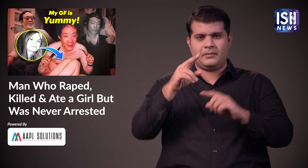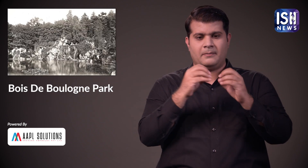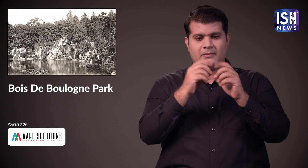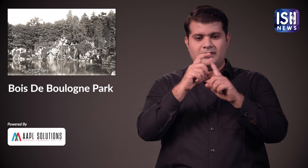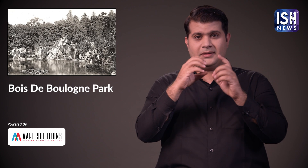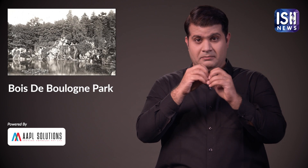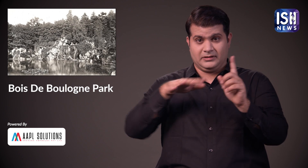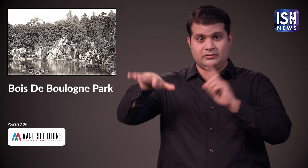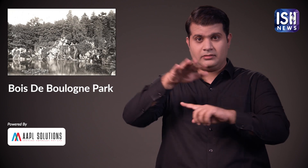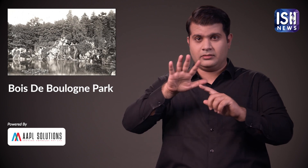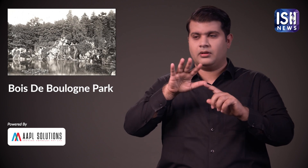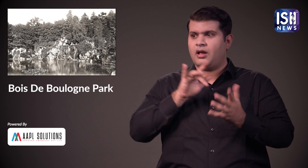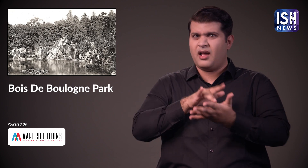का निस्तारण कर दिया।